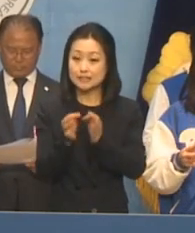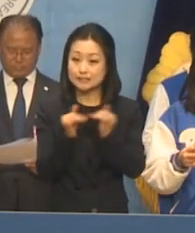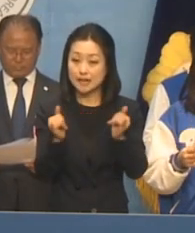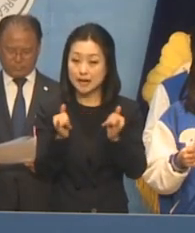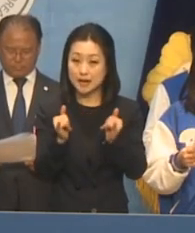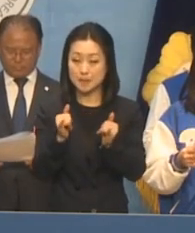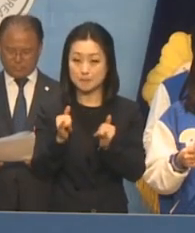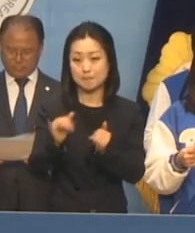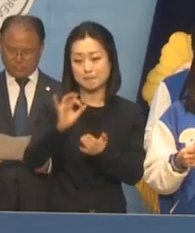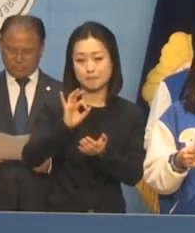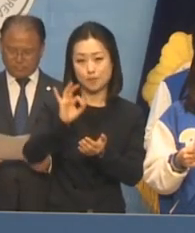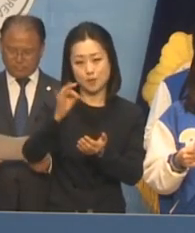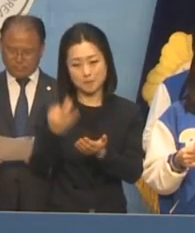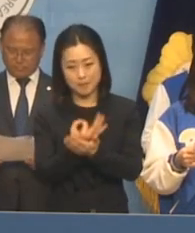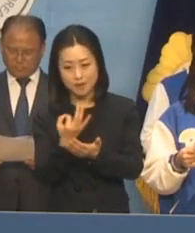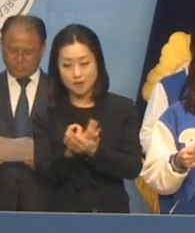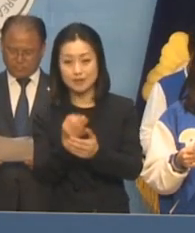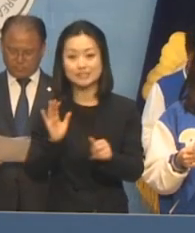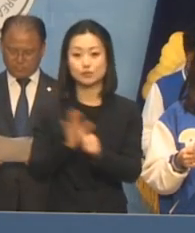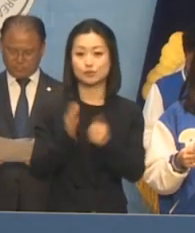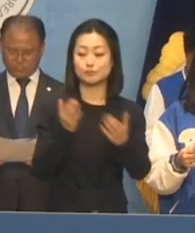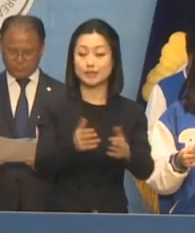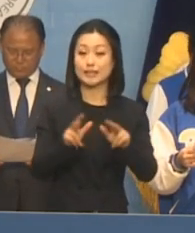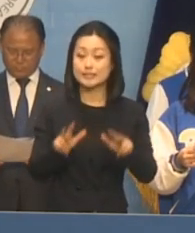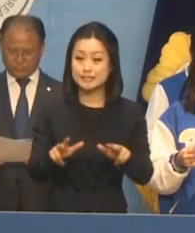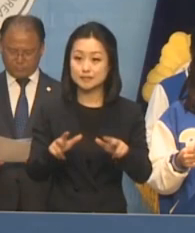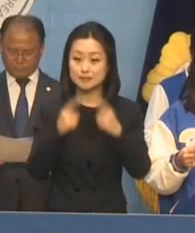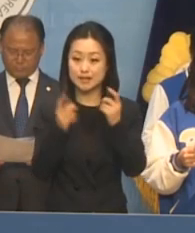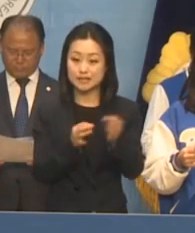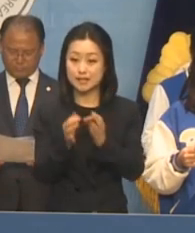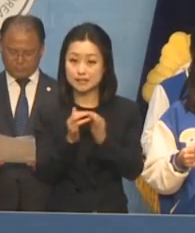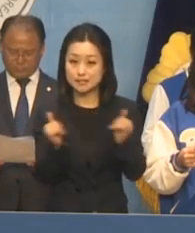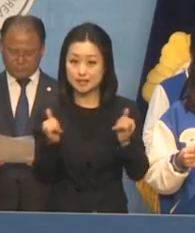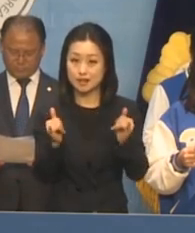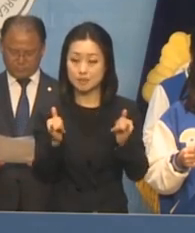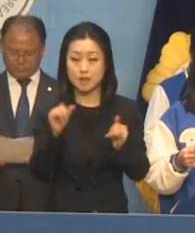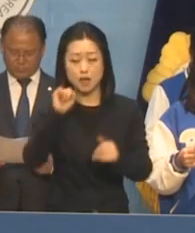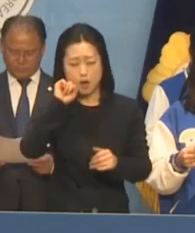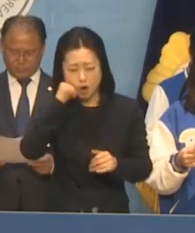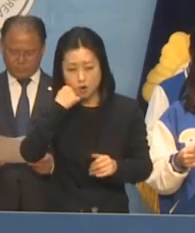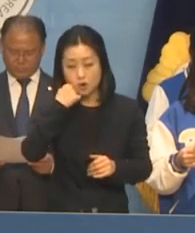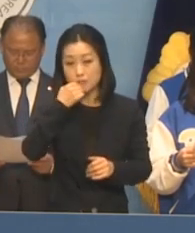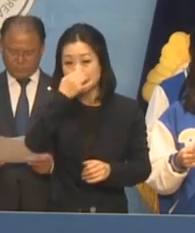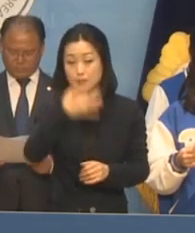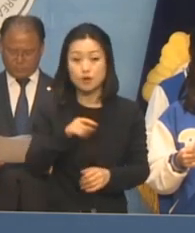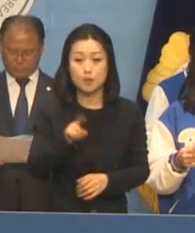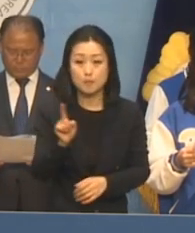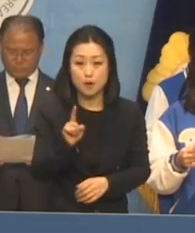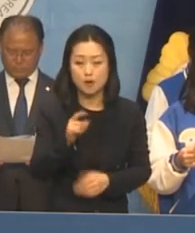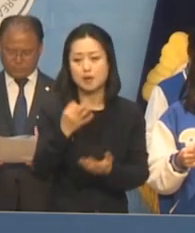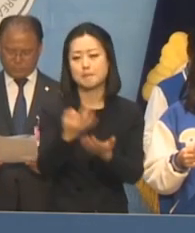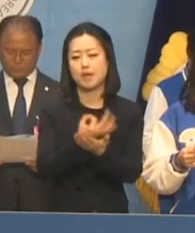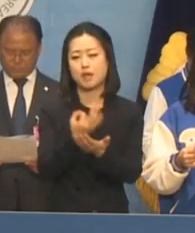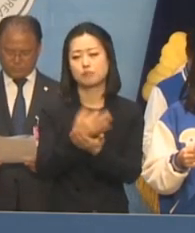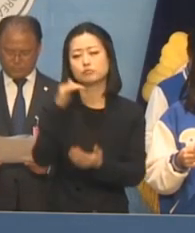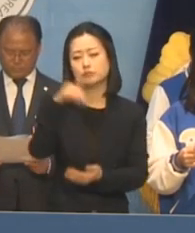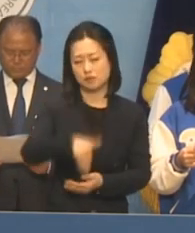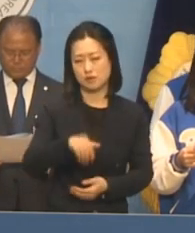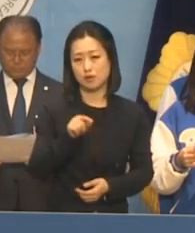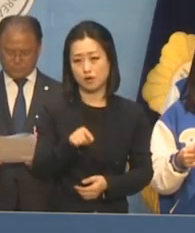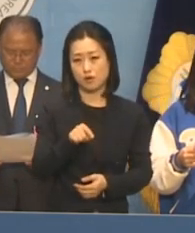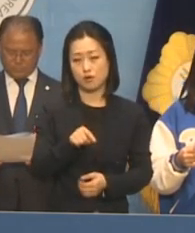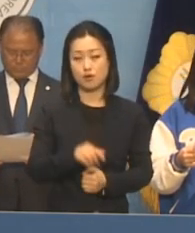회복을 지원하겠습니다 현재 소상공인이 겪는 가장 큰 어려움을 호소하는 부분은 매출 저하입니다